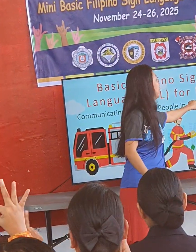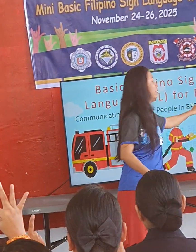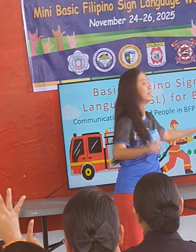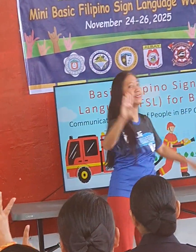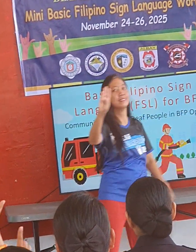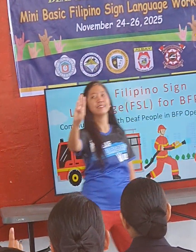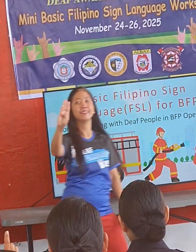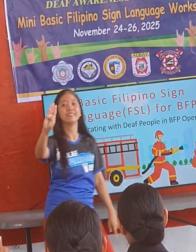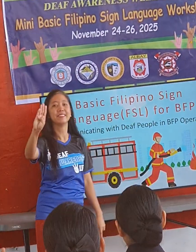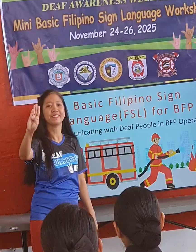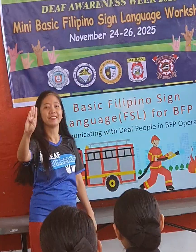4. B,